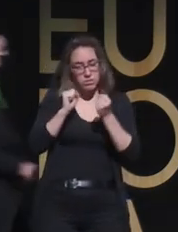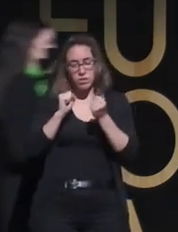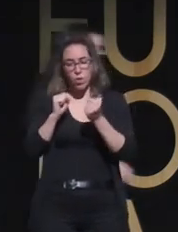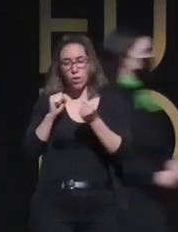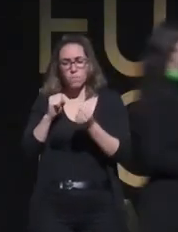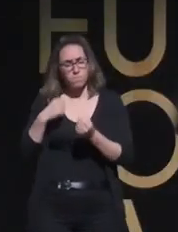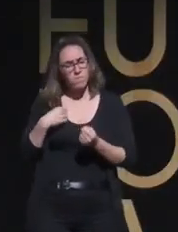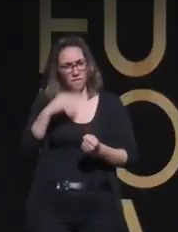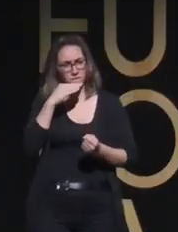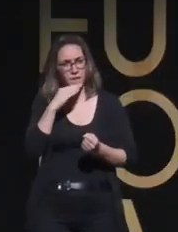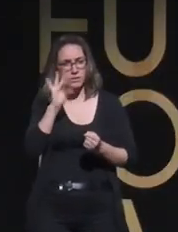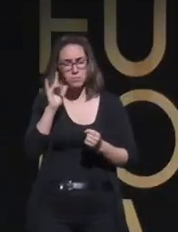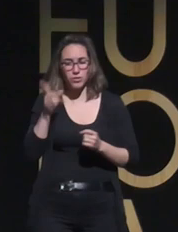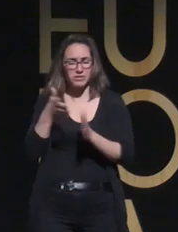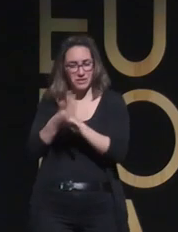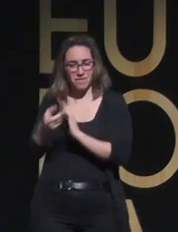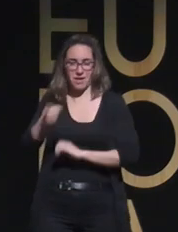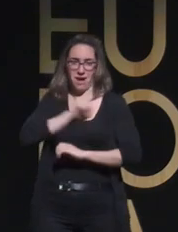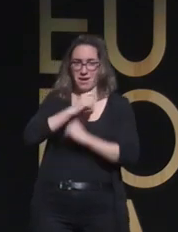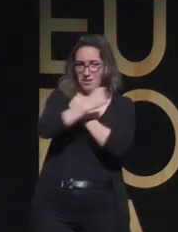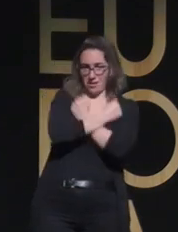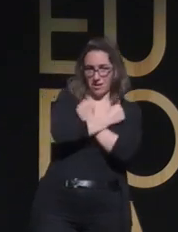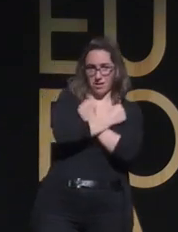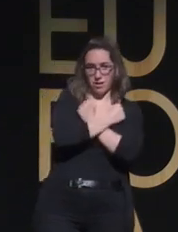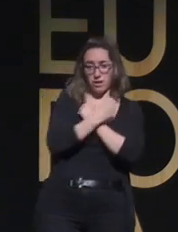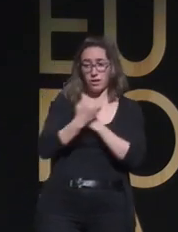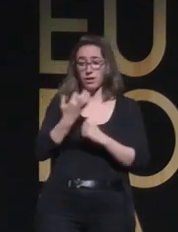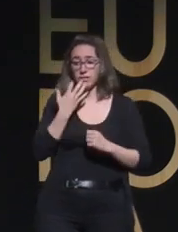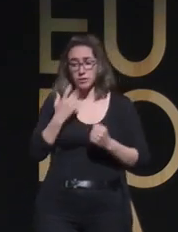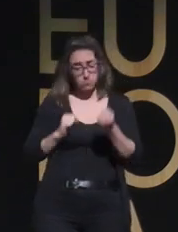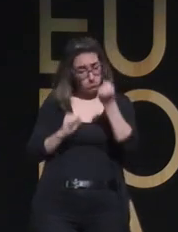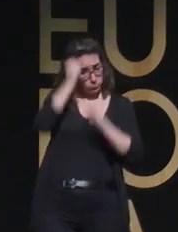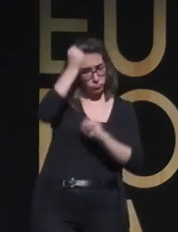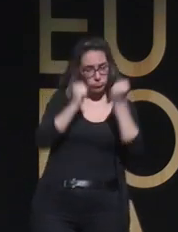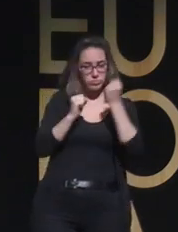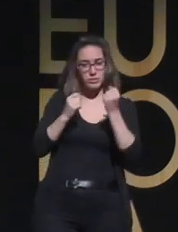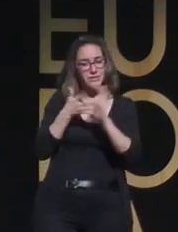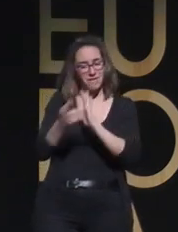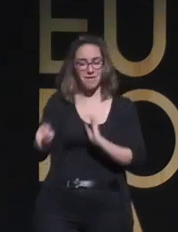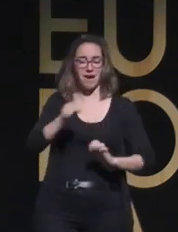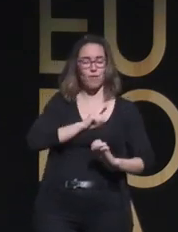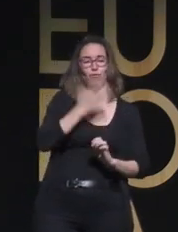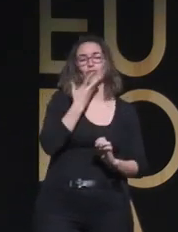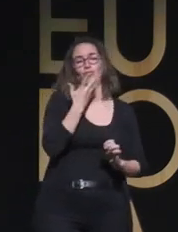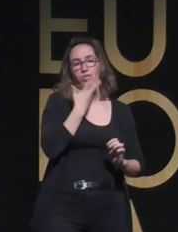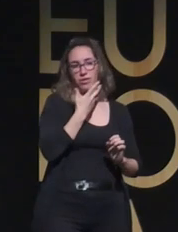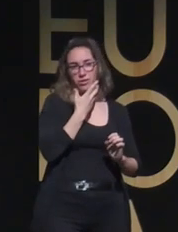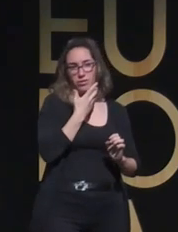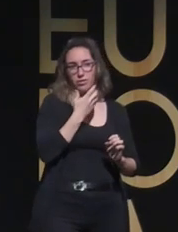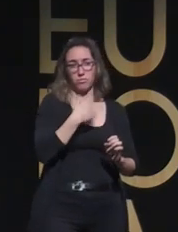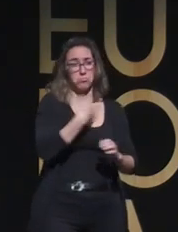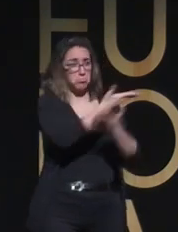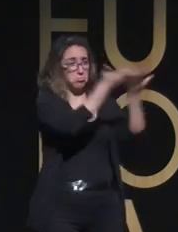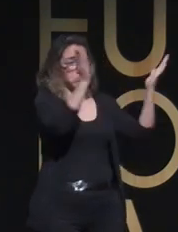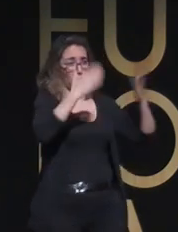amor. Porque si te saca de tus casillas, es que te quiere lo suficiente para conocerte. Yo no puedo sacar de las casillas a cualquiera en la calle.